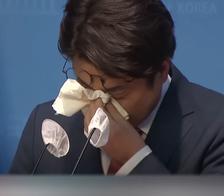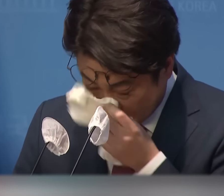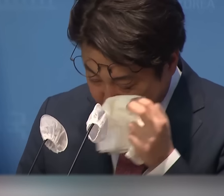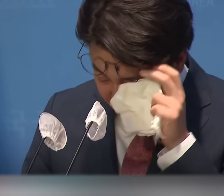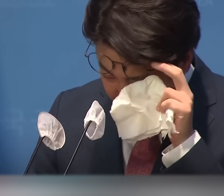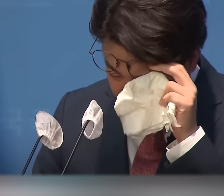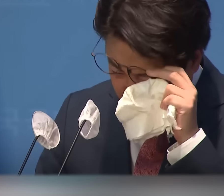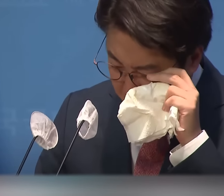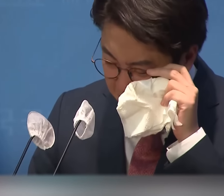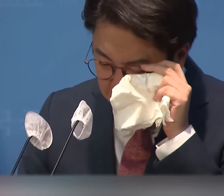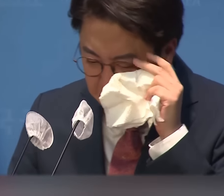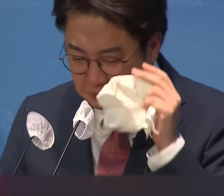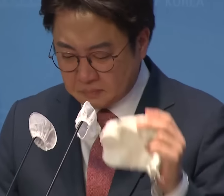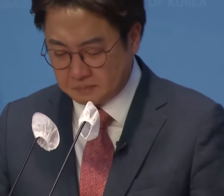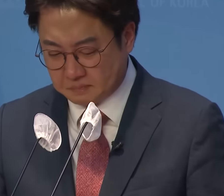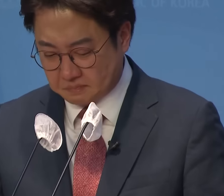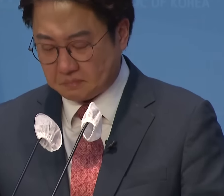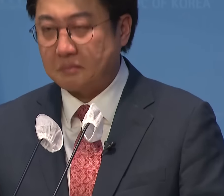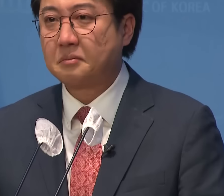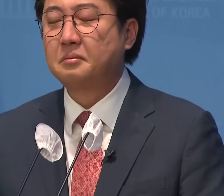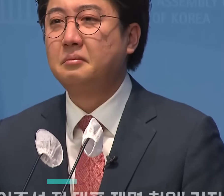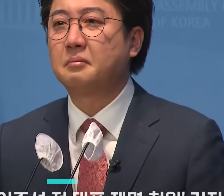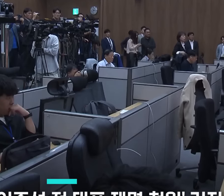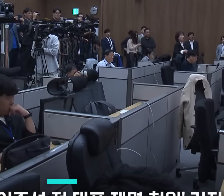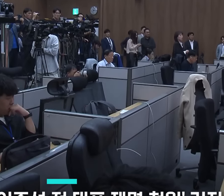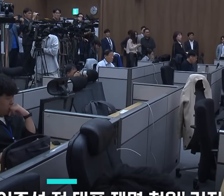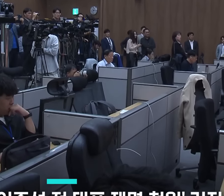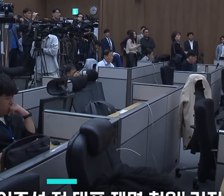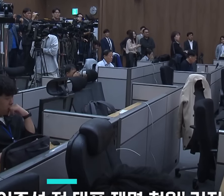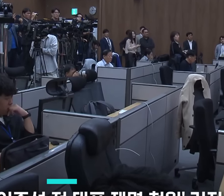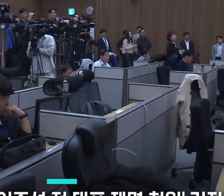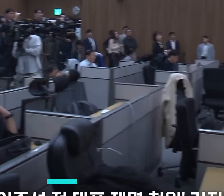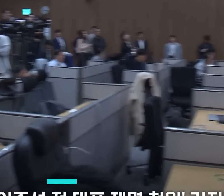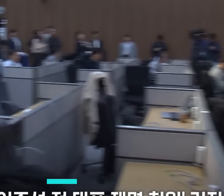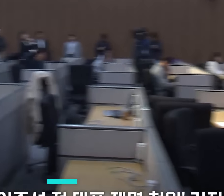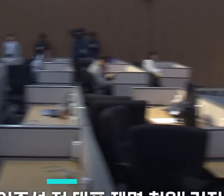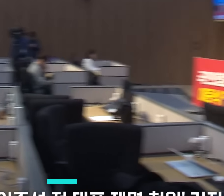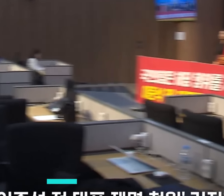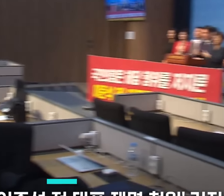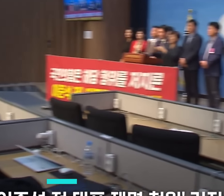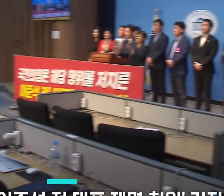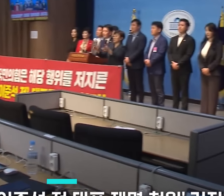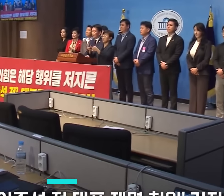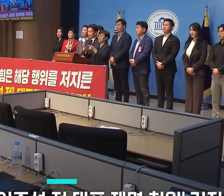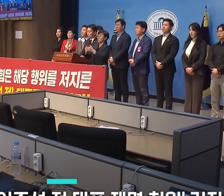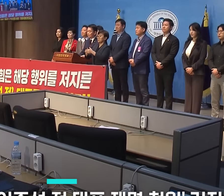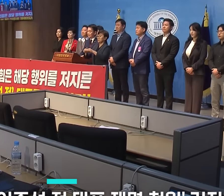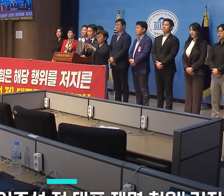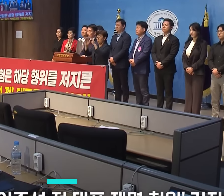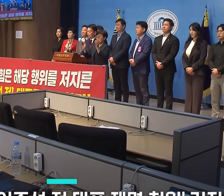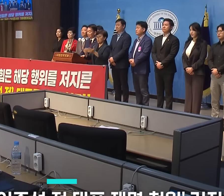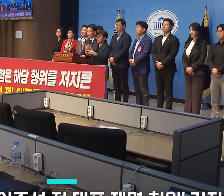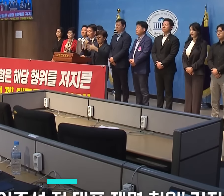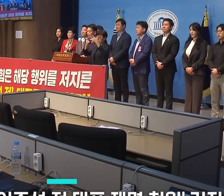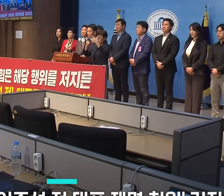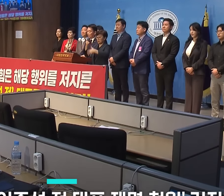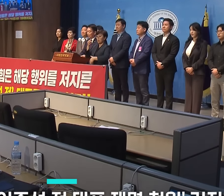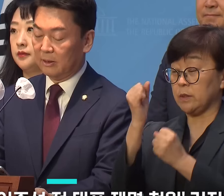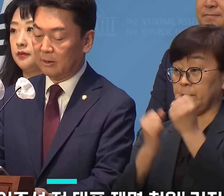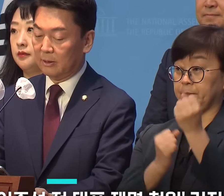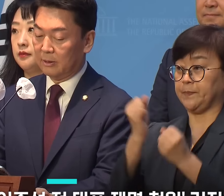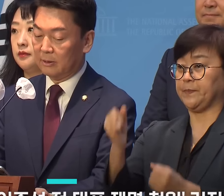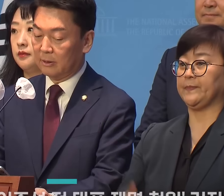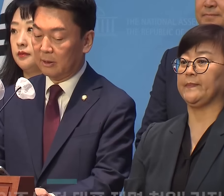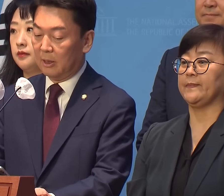차례 눈물을 보이기도 했습니다. 이번 기자회견은 안철수 국민의힘 의원이 이준석 전 대표에 대한 제명 청원 기자회견을